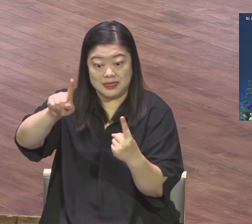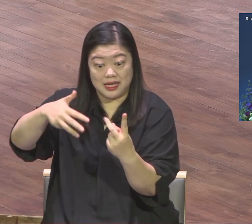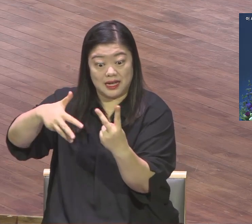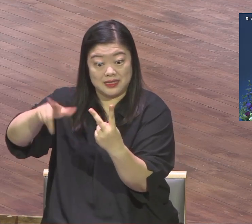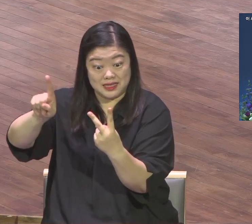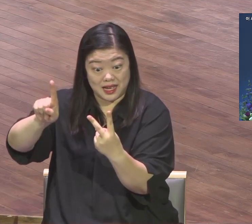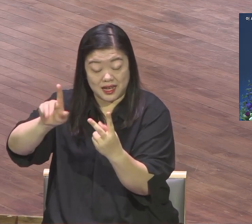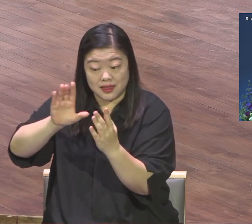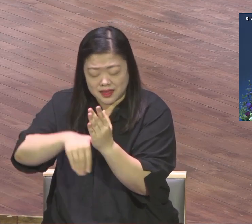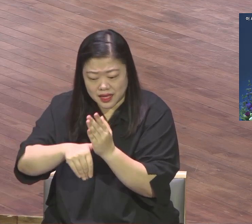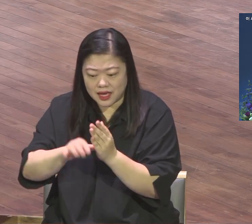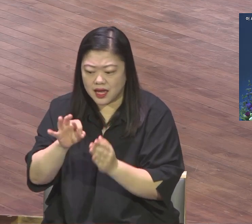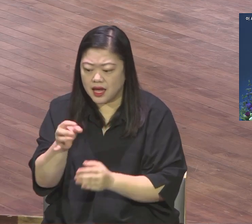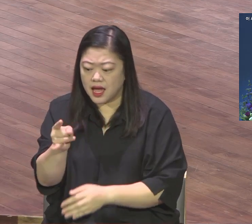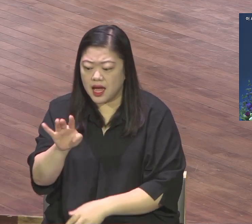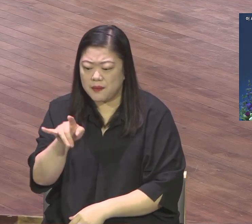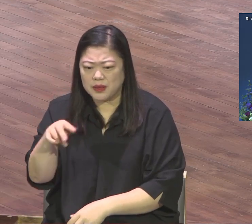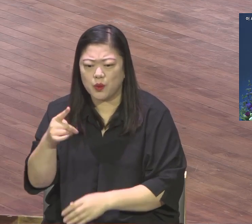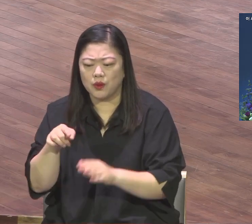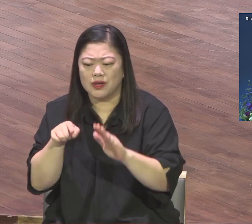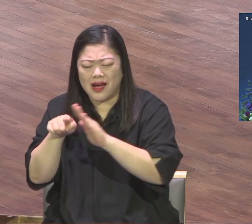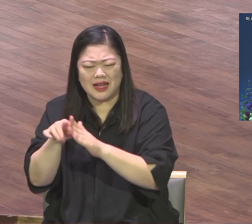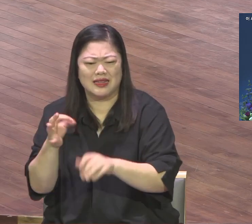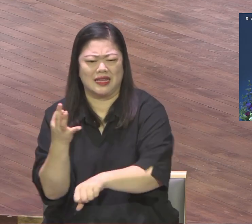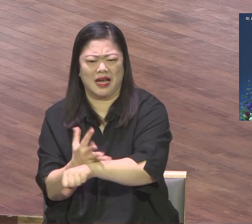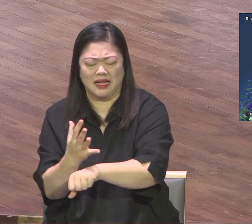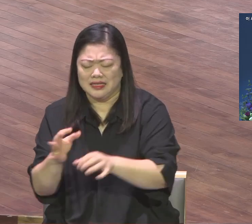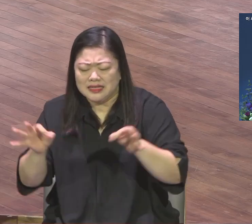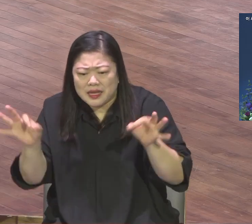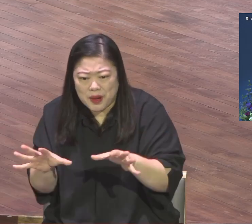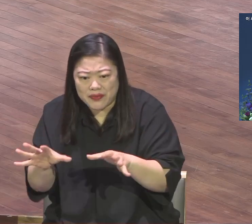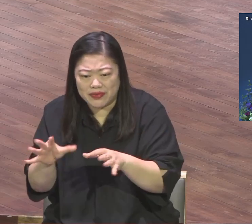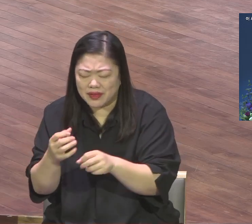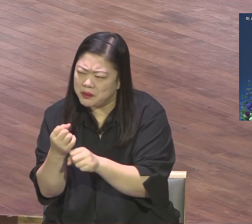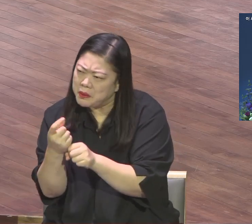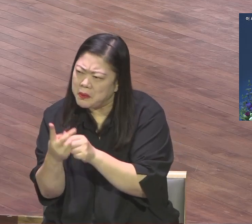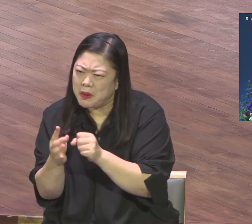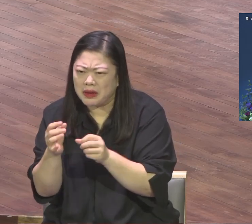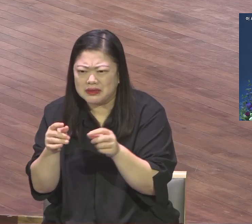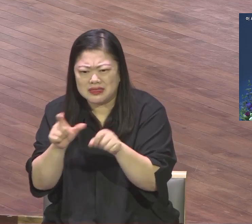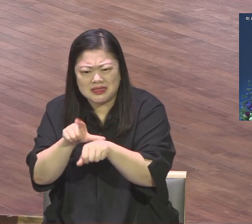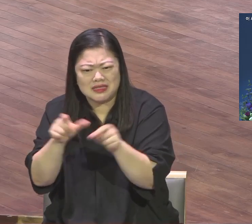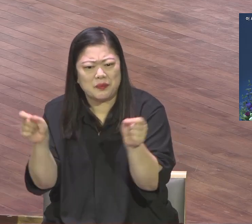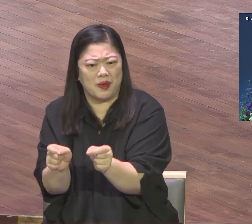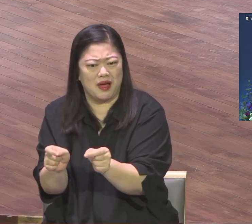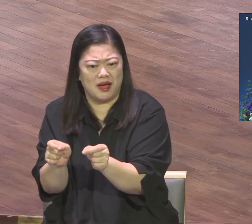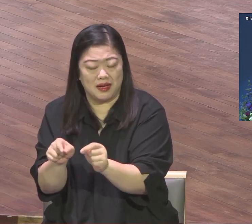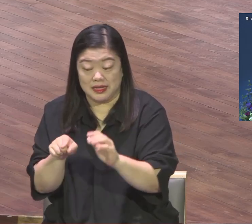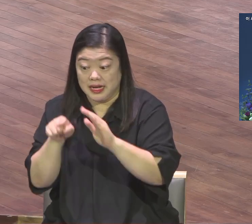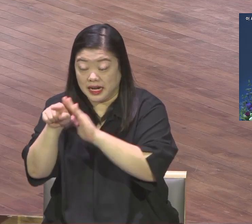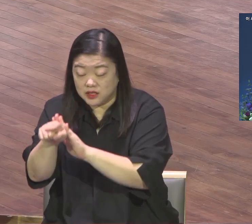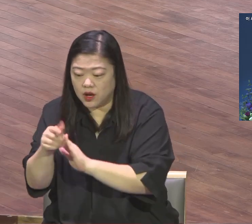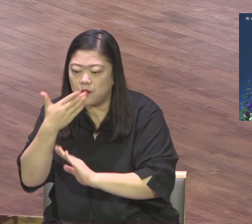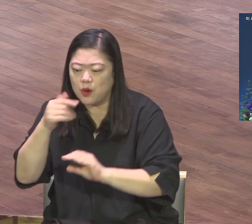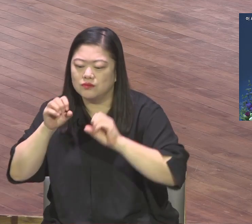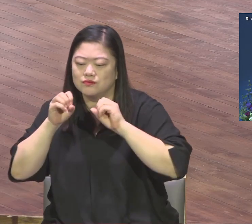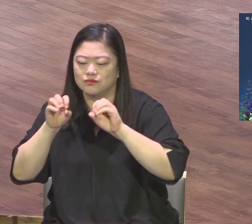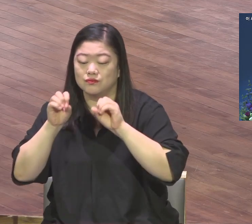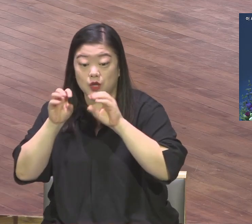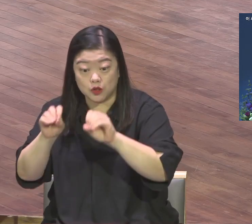에베소에 잠시 들렸어요. 이때 이 유대인 회당에서 복음을 전개했는데 여러